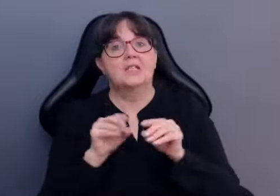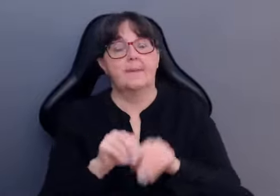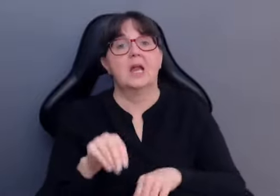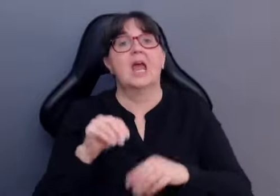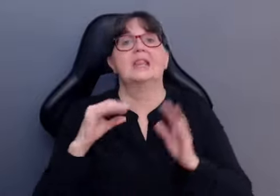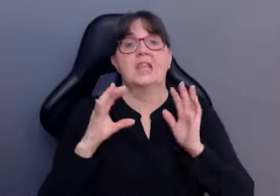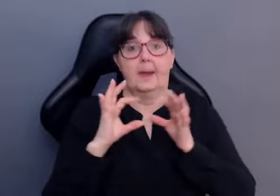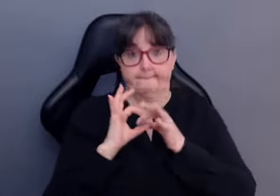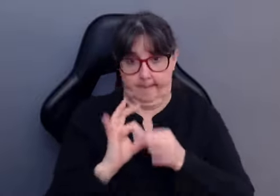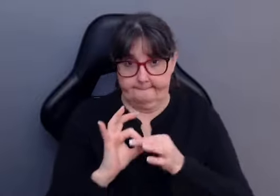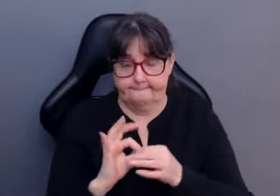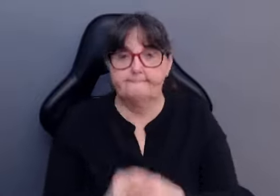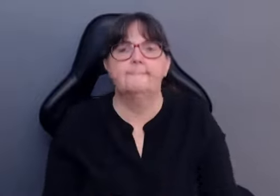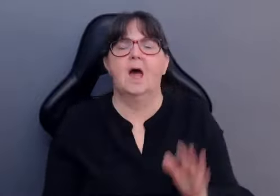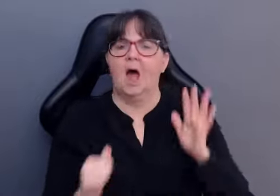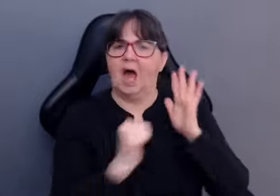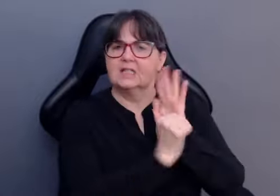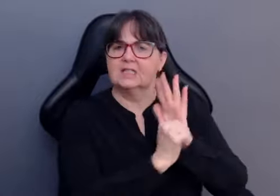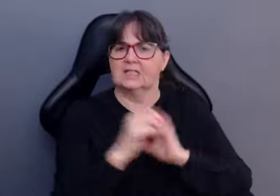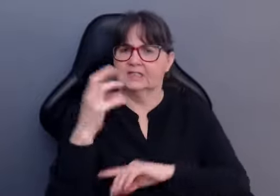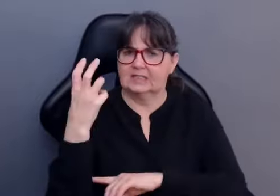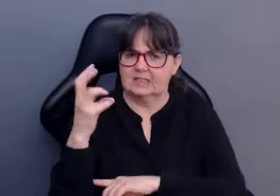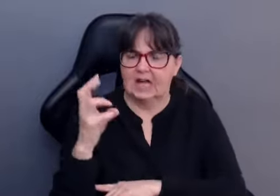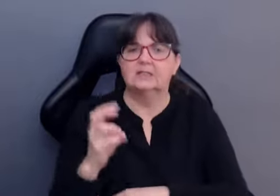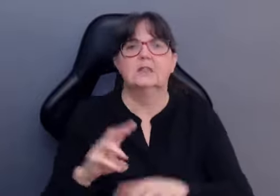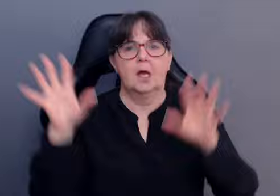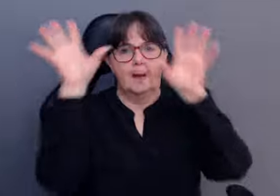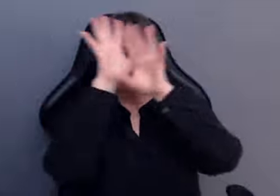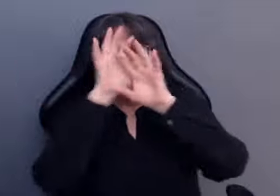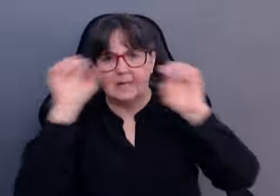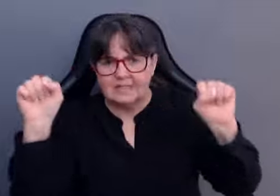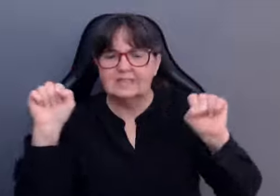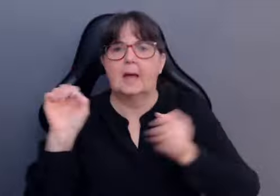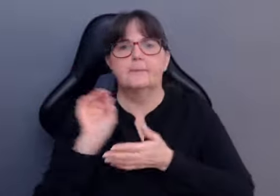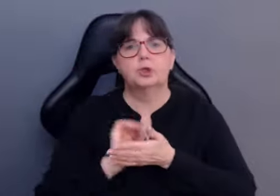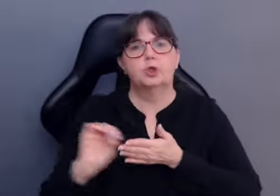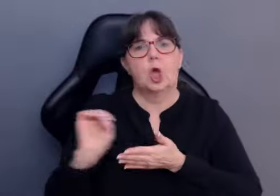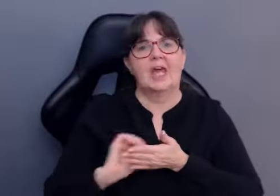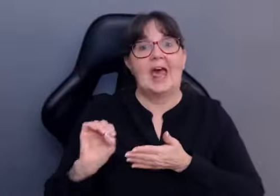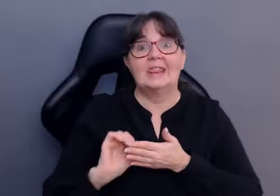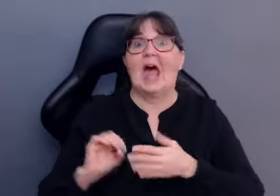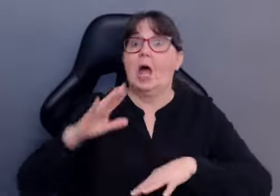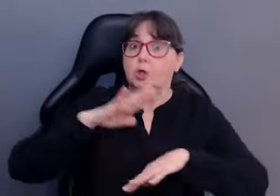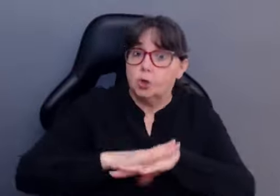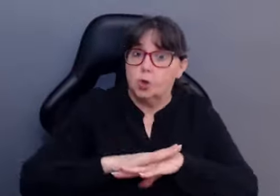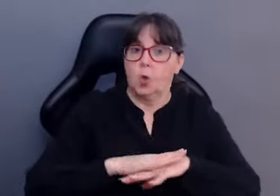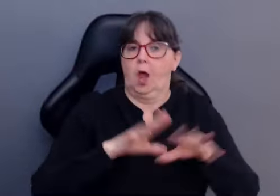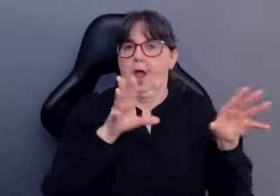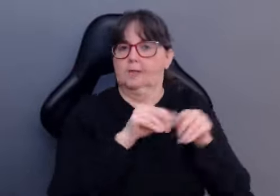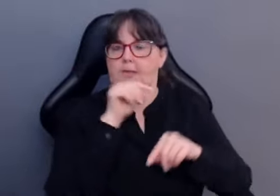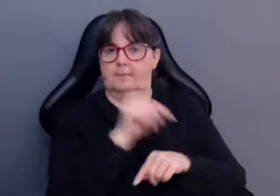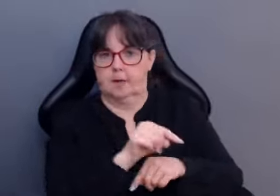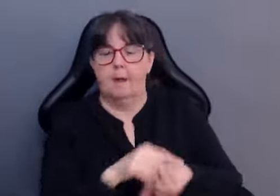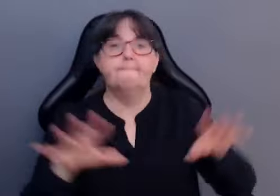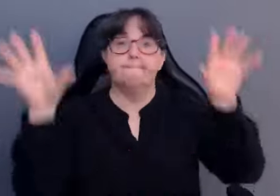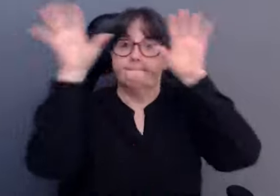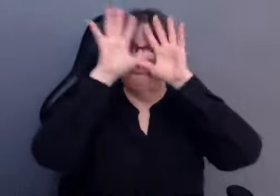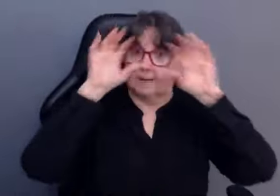Article 16, Président et secrétaire d'Assemblée. Le président ou tout autre officier